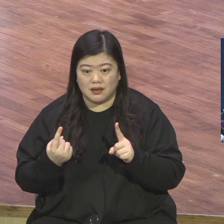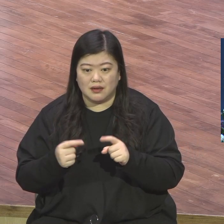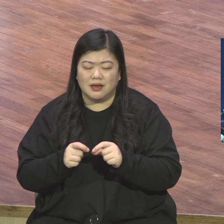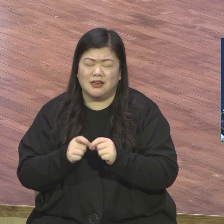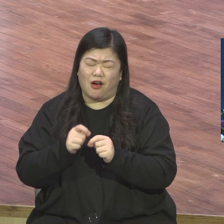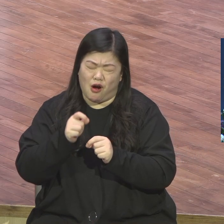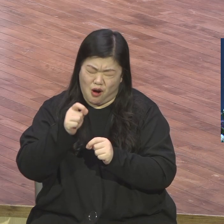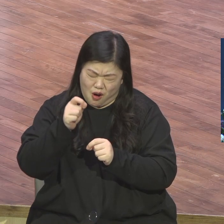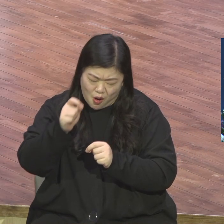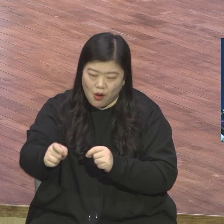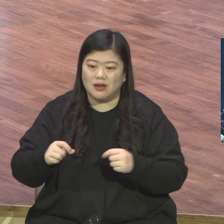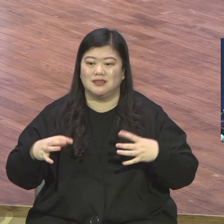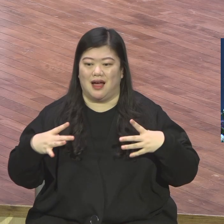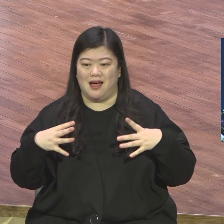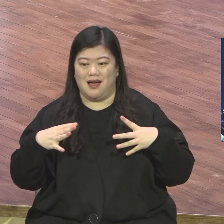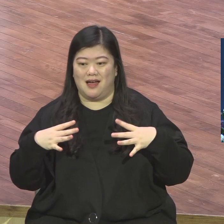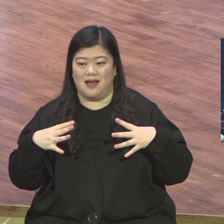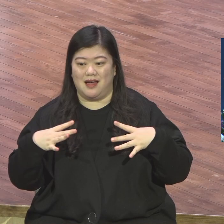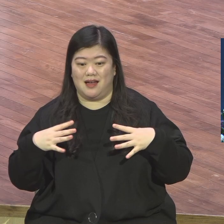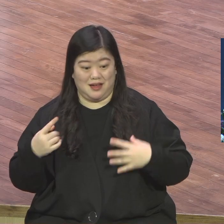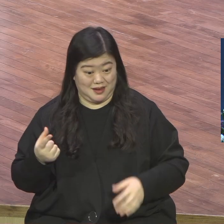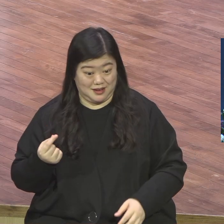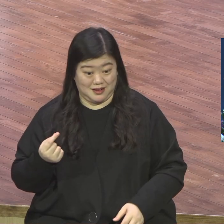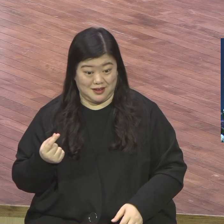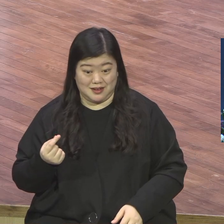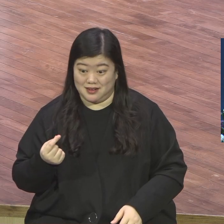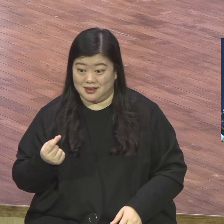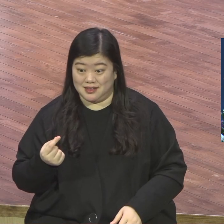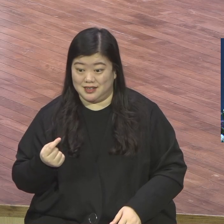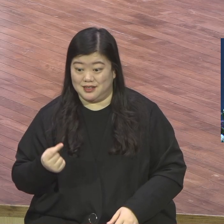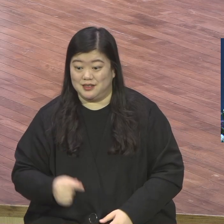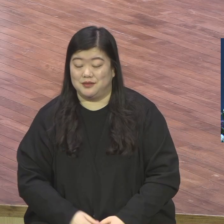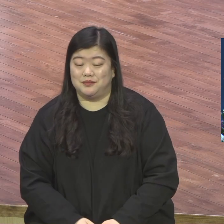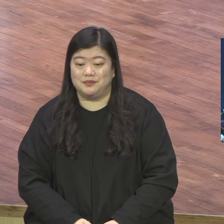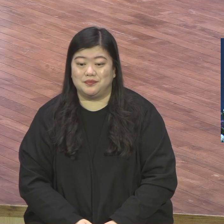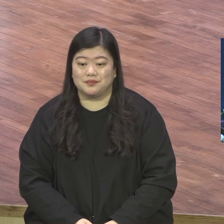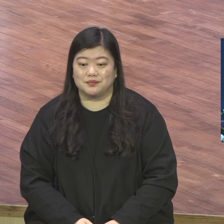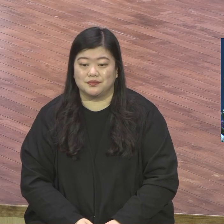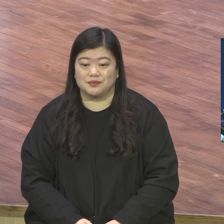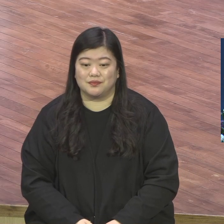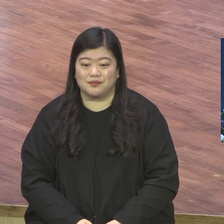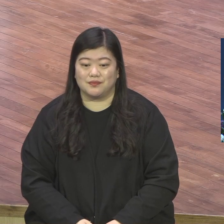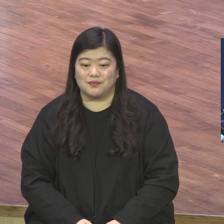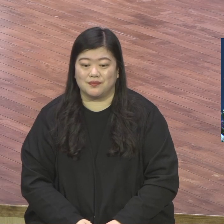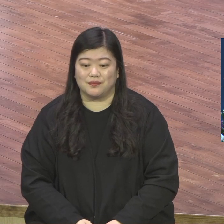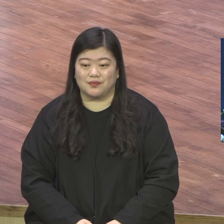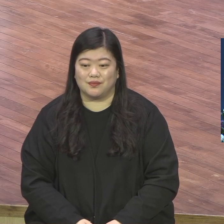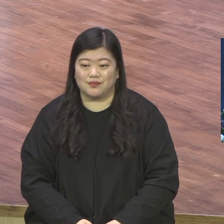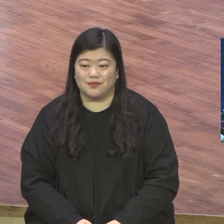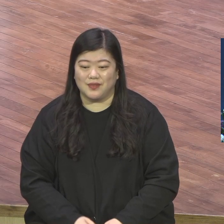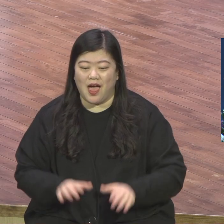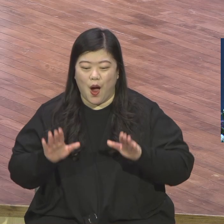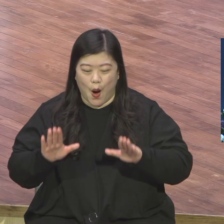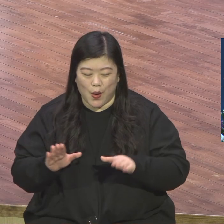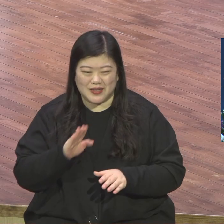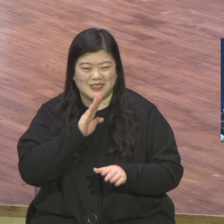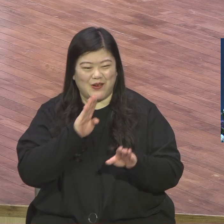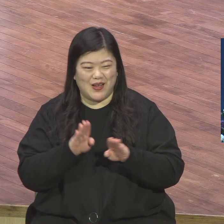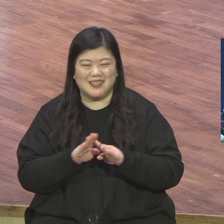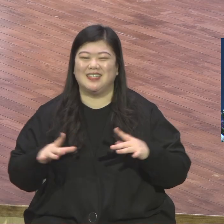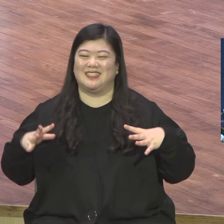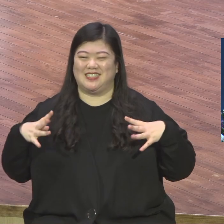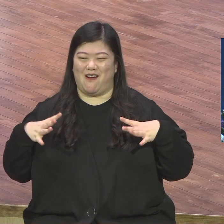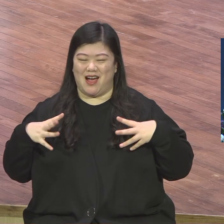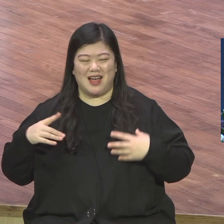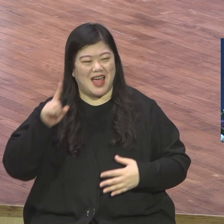즐거움이에요. 영원한 즐거움. 하루 즐거웠다 그 다음에 이상 팍팍 쓰고